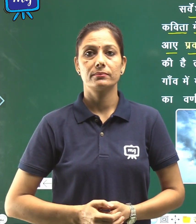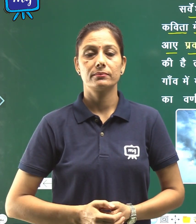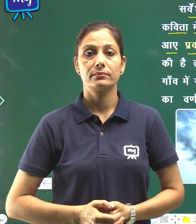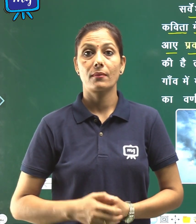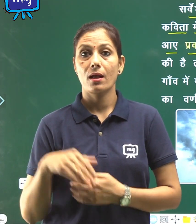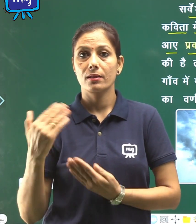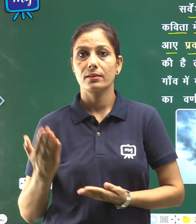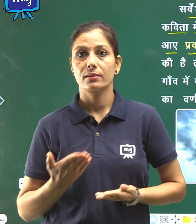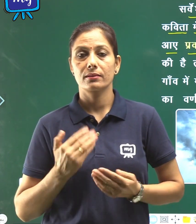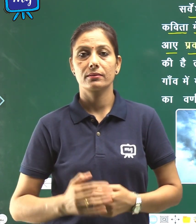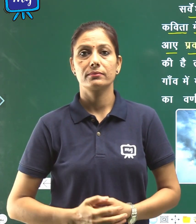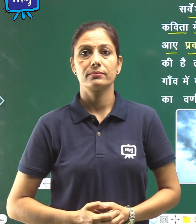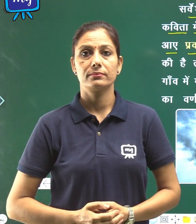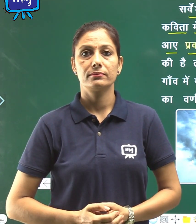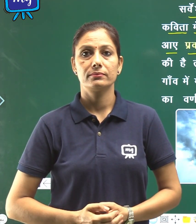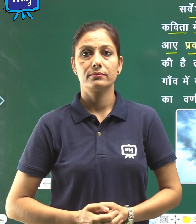अतिथि